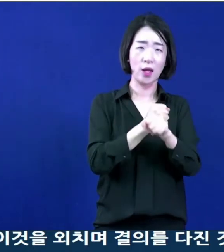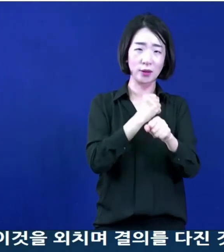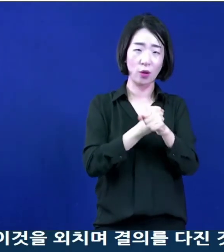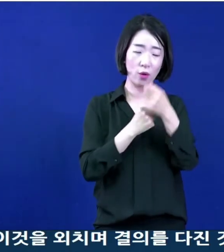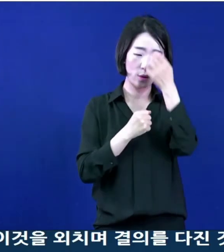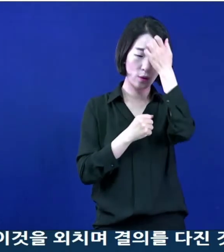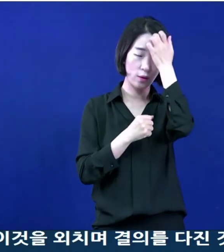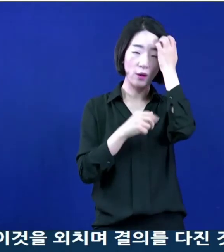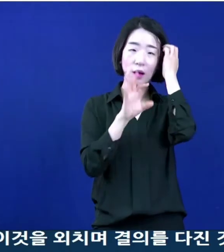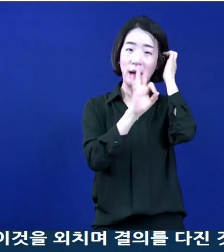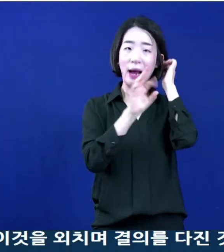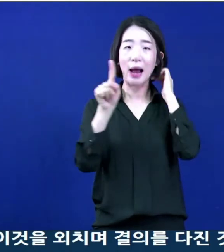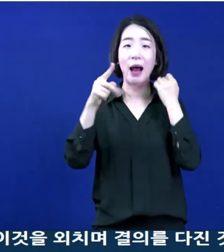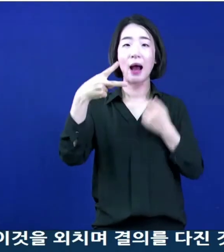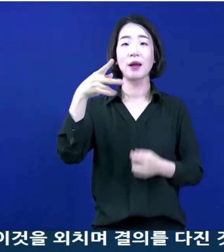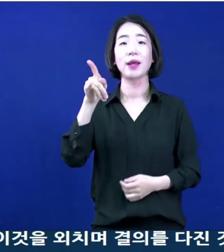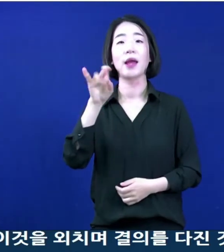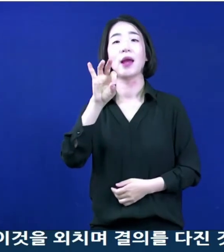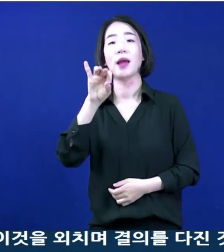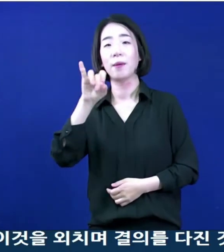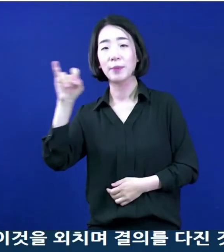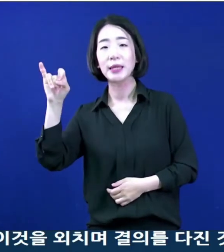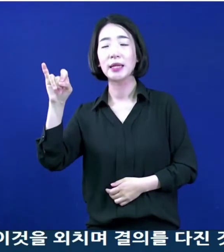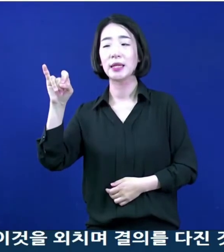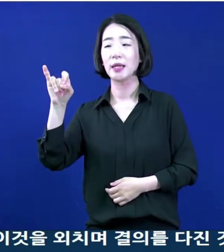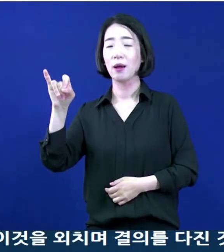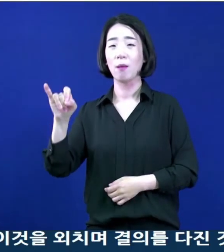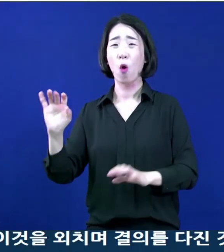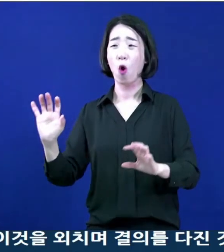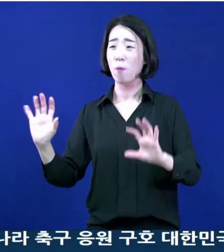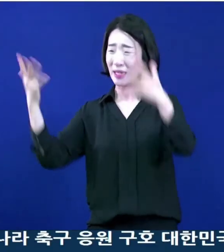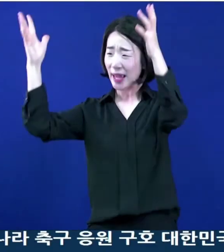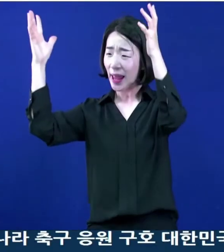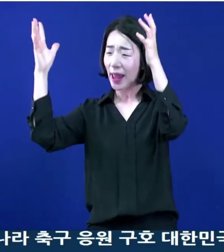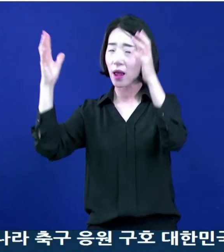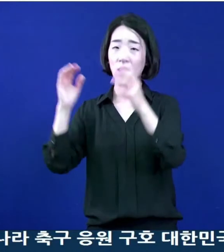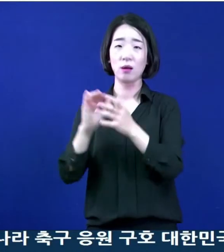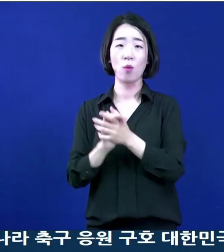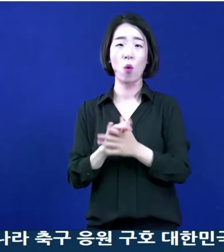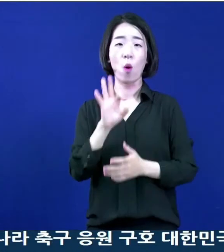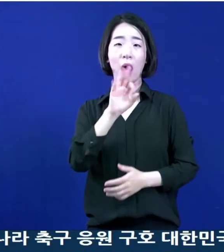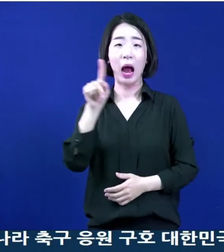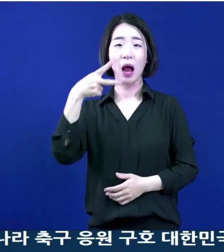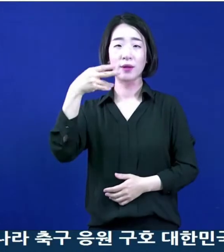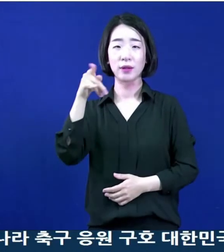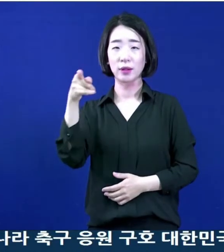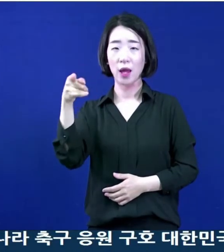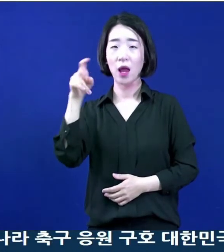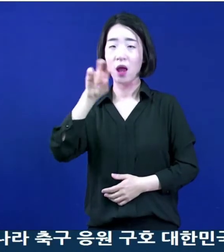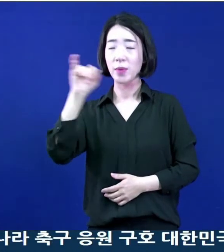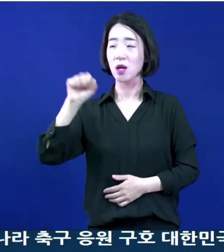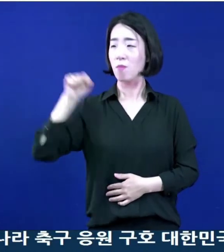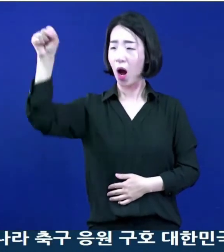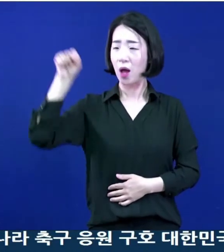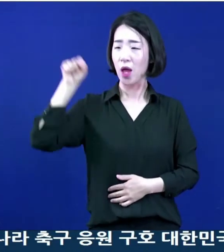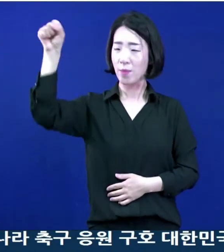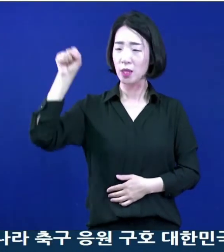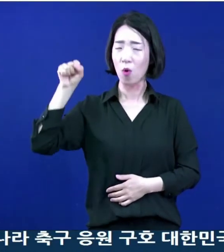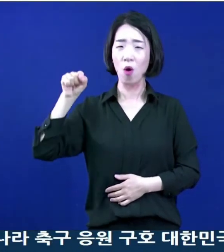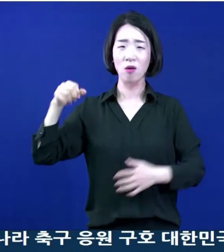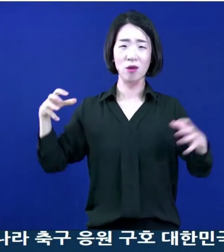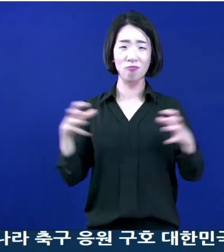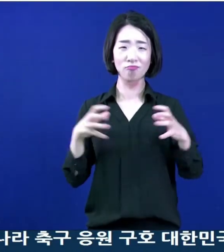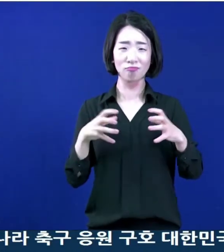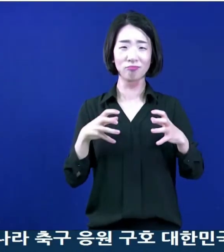이 아데미 이 만세 뭐 이렇게 아데미 그러면서 이제 이 자기네들의